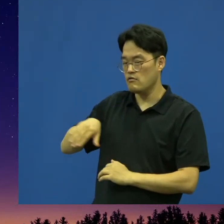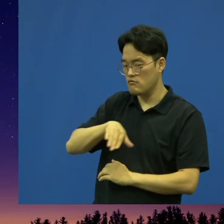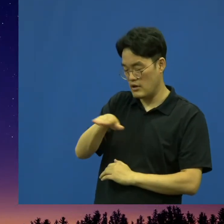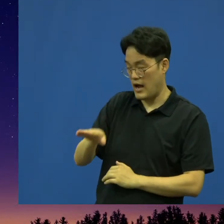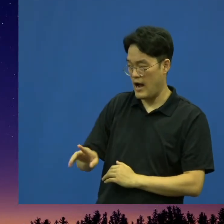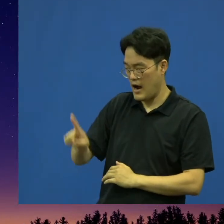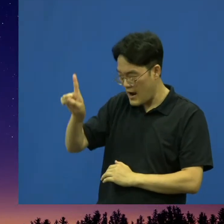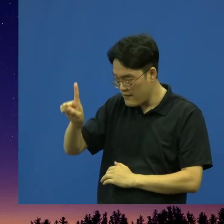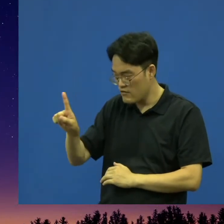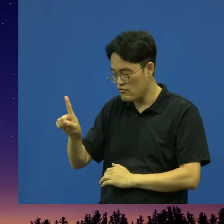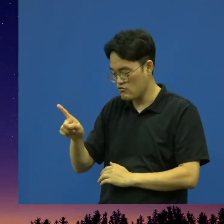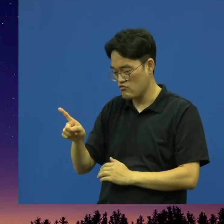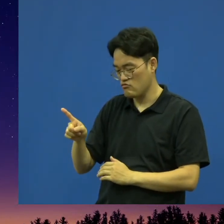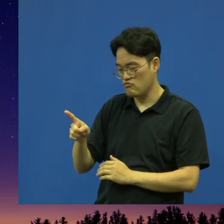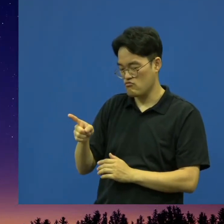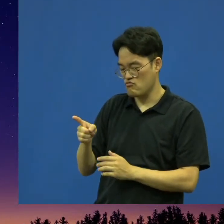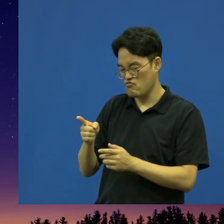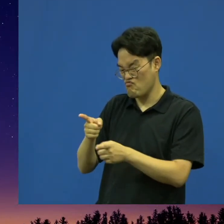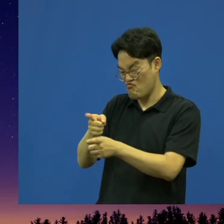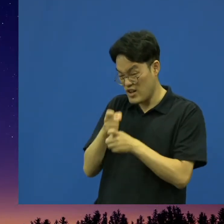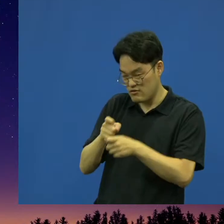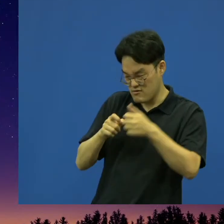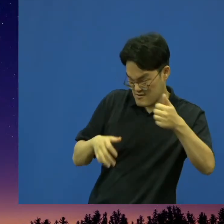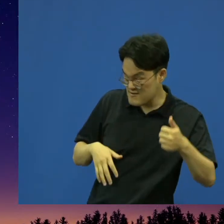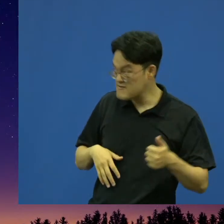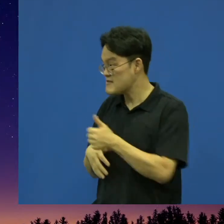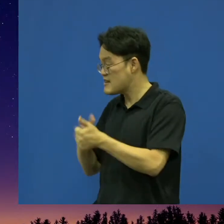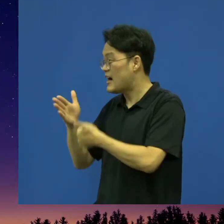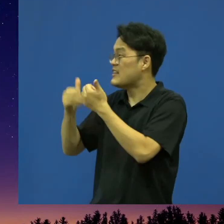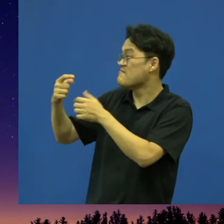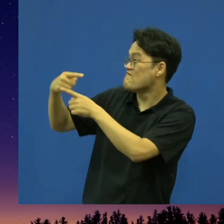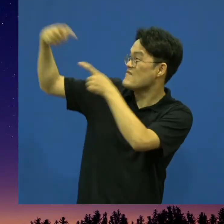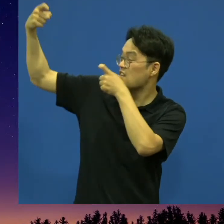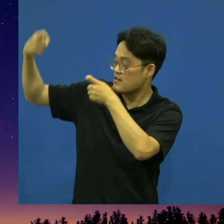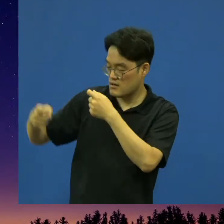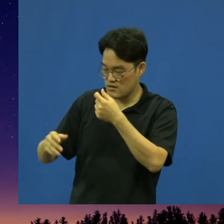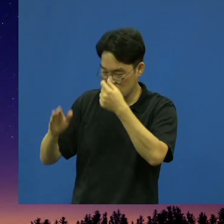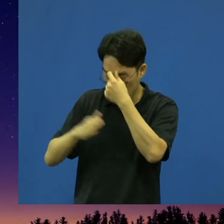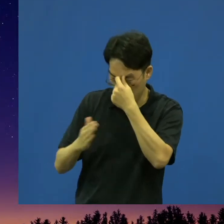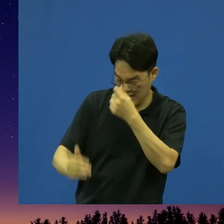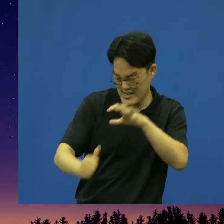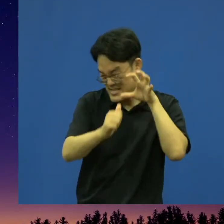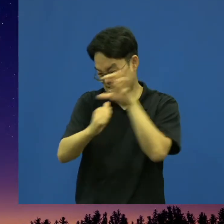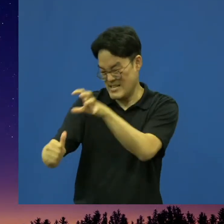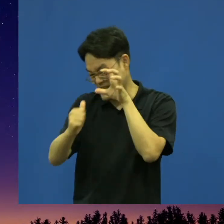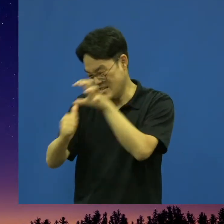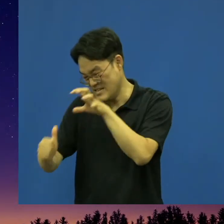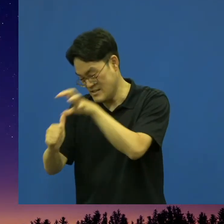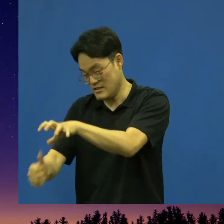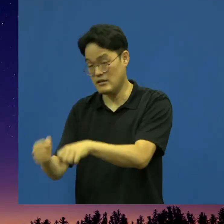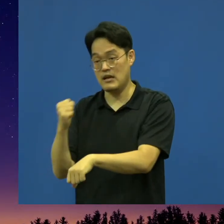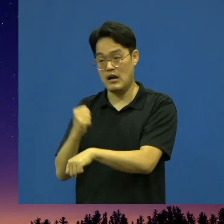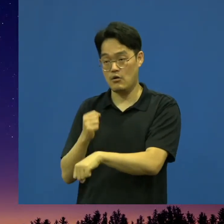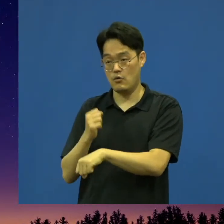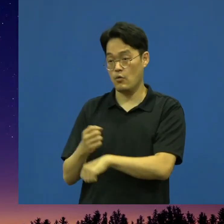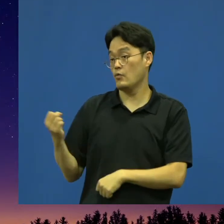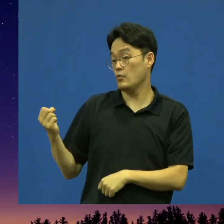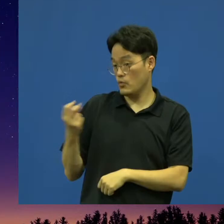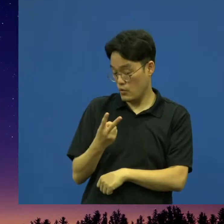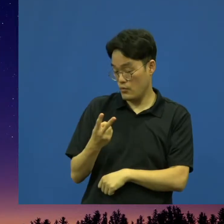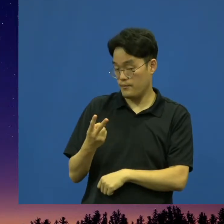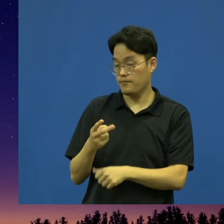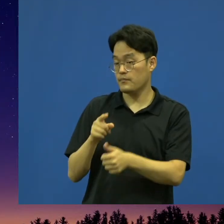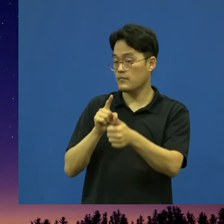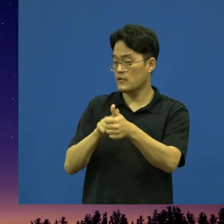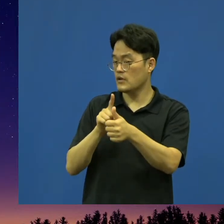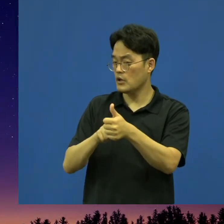하나님을 대적할 뿐 아니라 성도들을 핍박하고 그 다음에 뭐합니까? 세 번째 특징 한번 보십시오. 그가